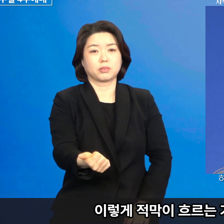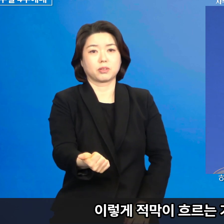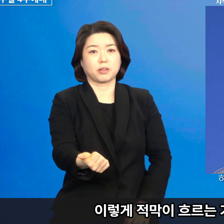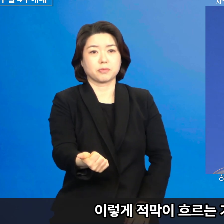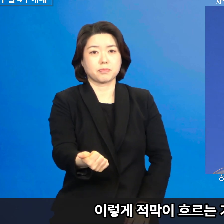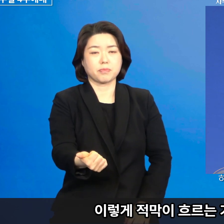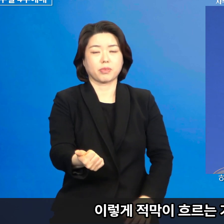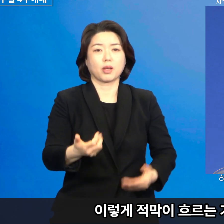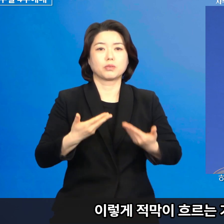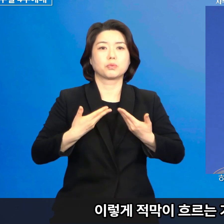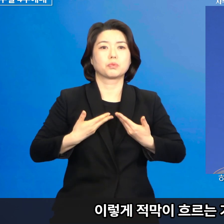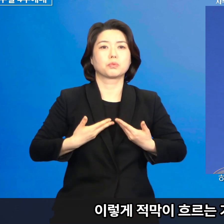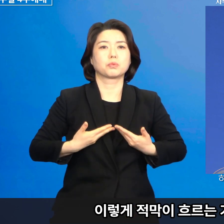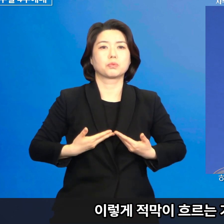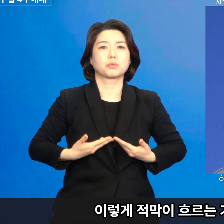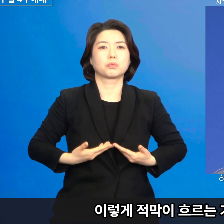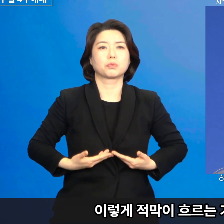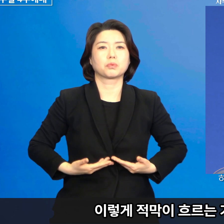이렇게 정막이 흐르는 거예요.